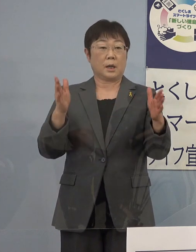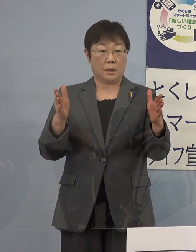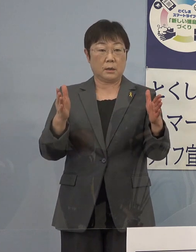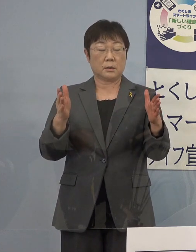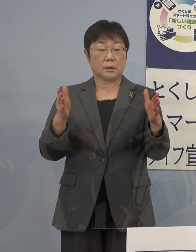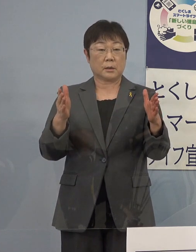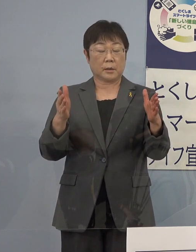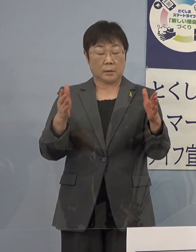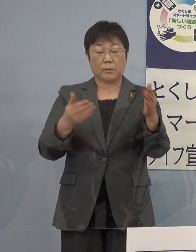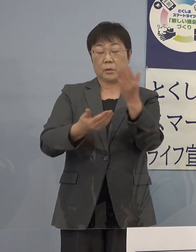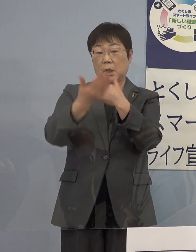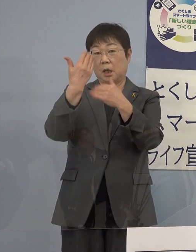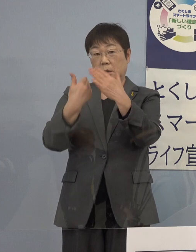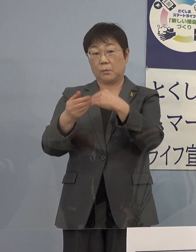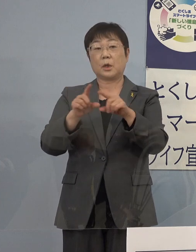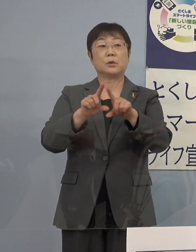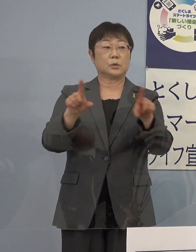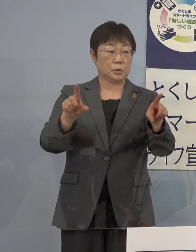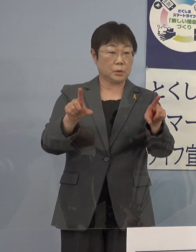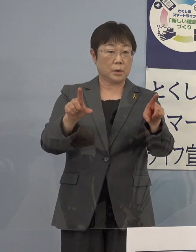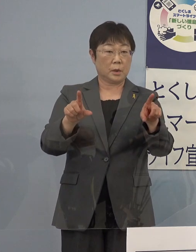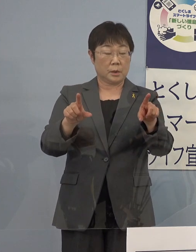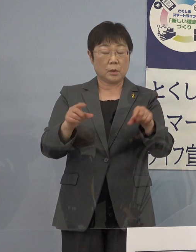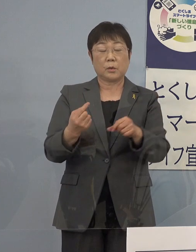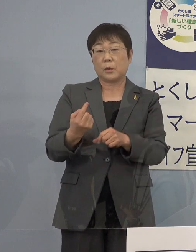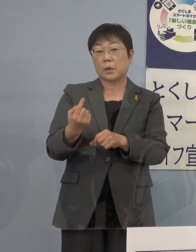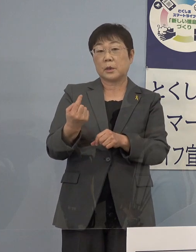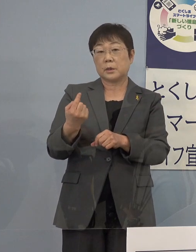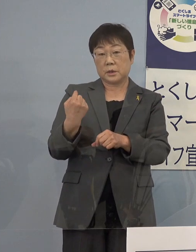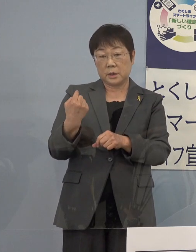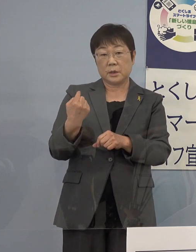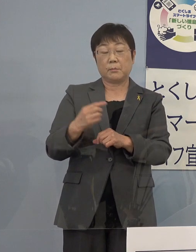14日間まで遡るという普通なんですが、実はその1日前、